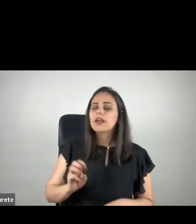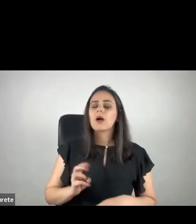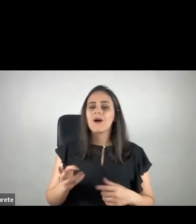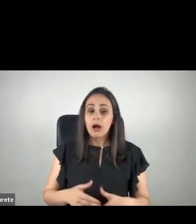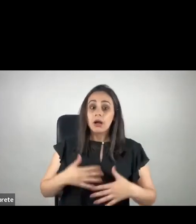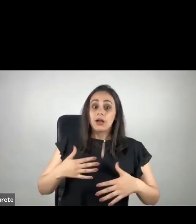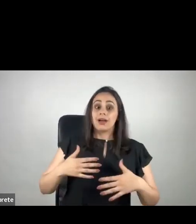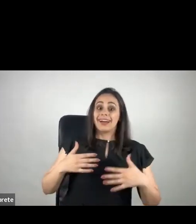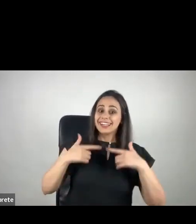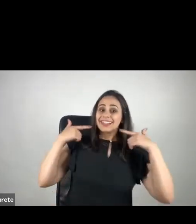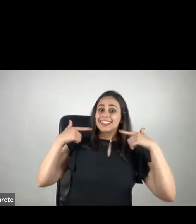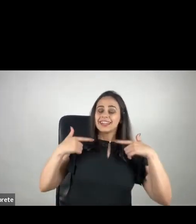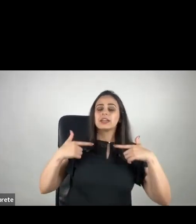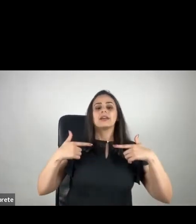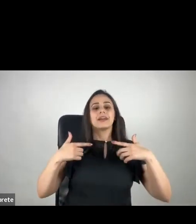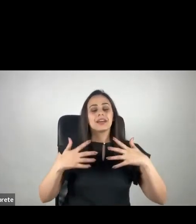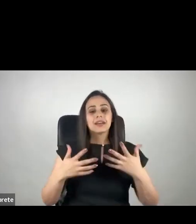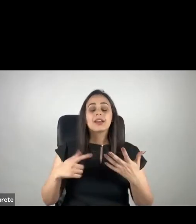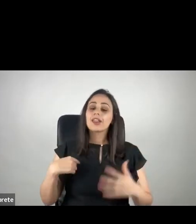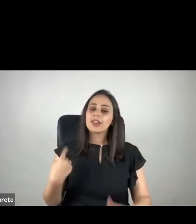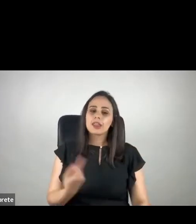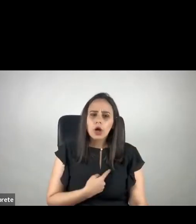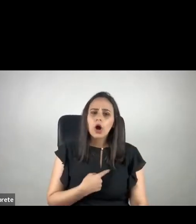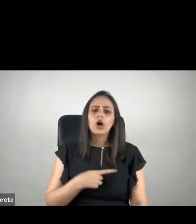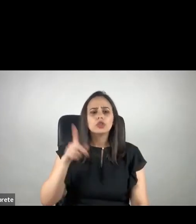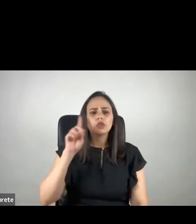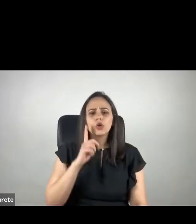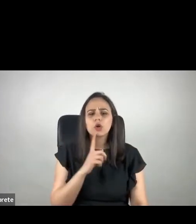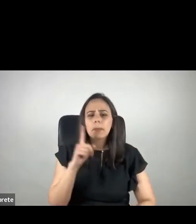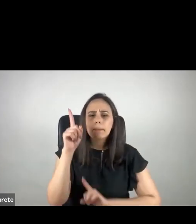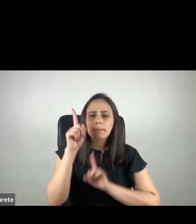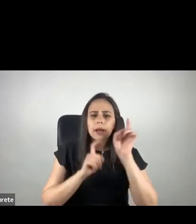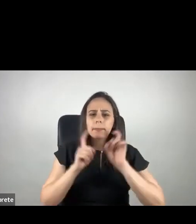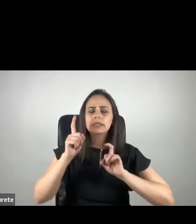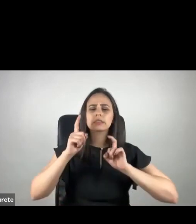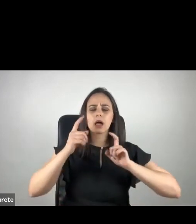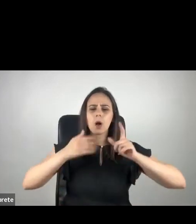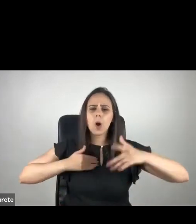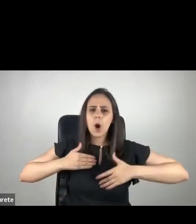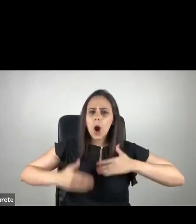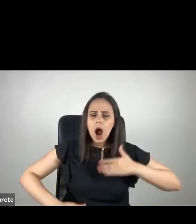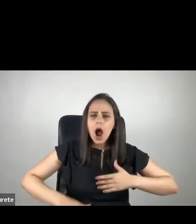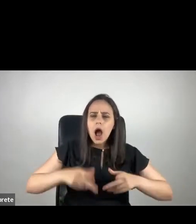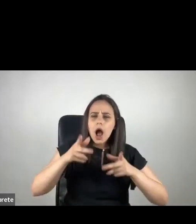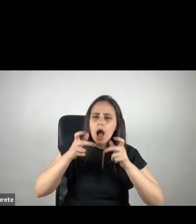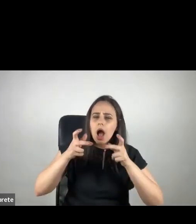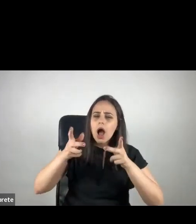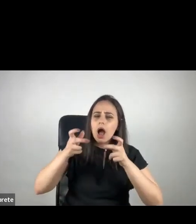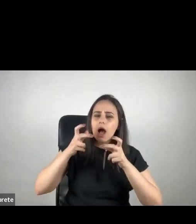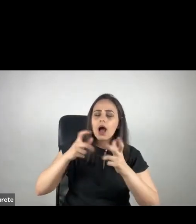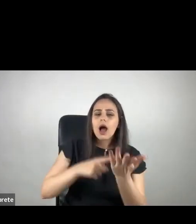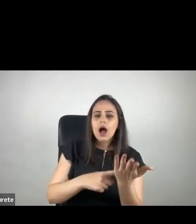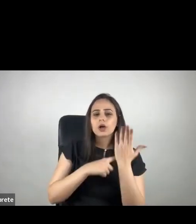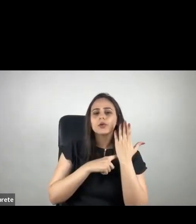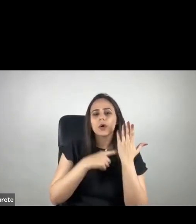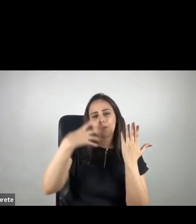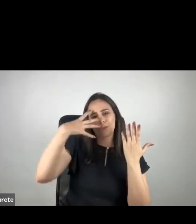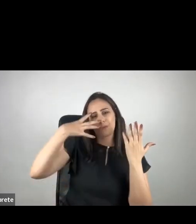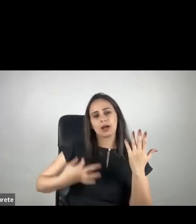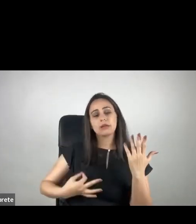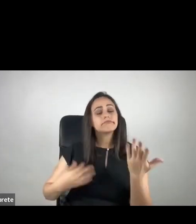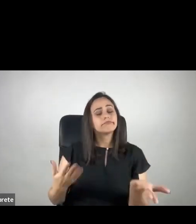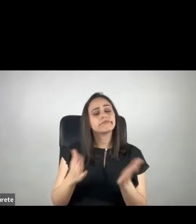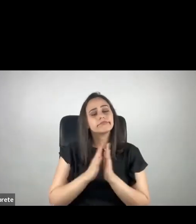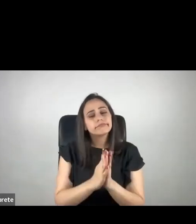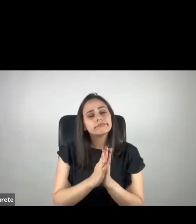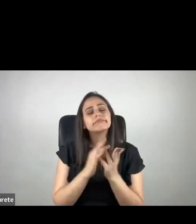exemplo. Então, nós todos usamos muita expressão corporal até para falar. Então, tenha essa